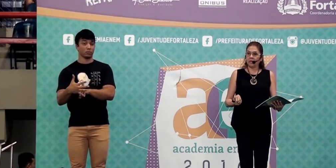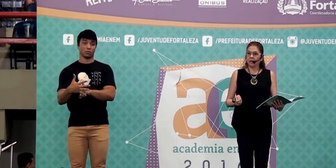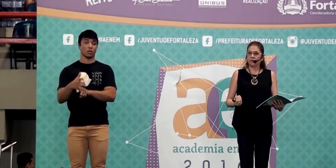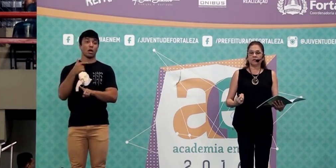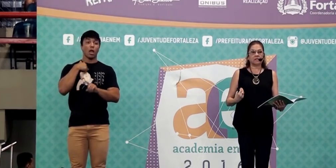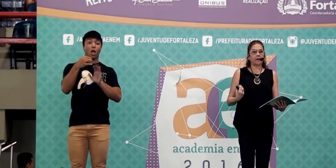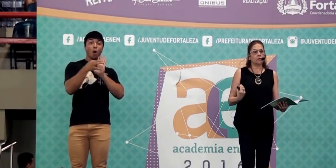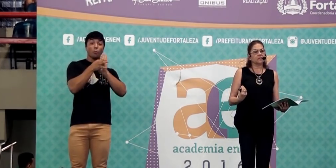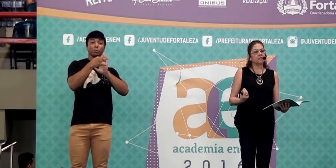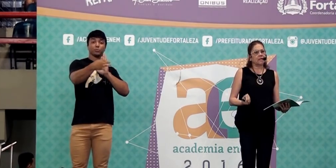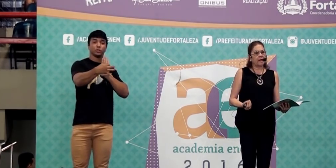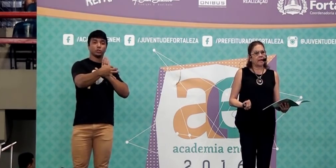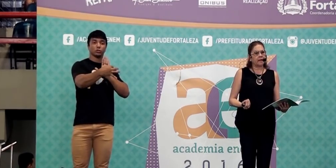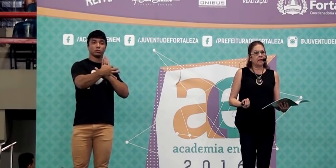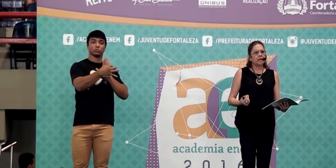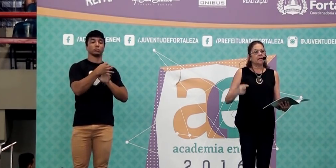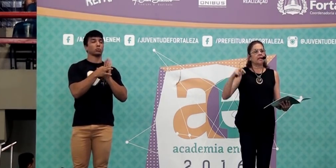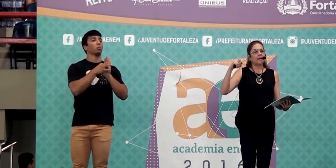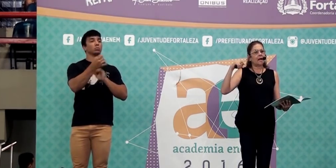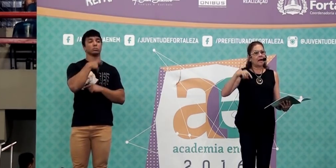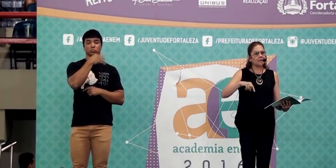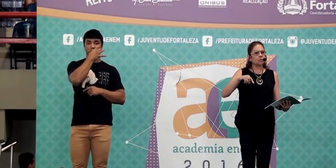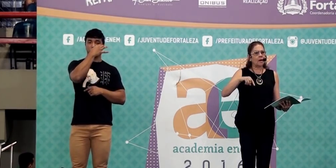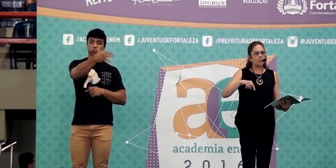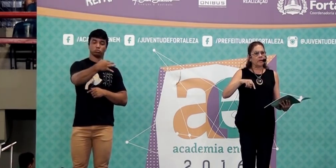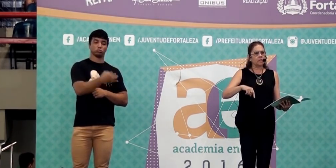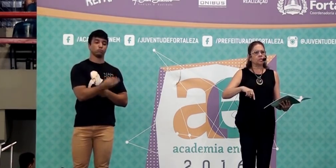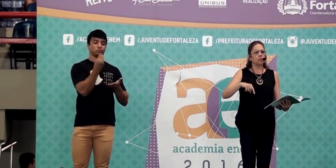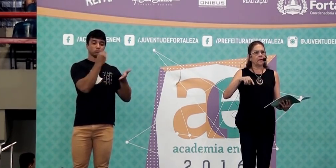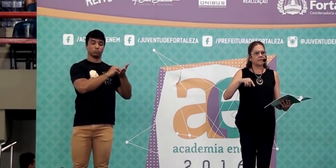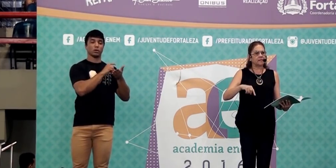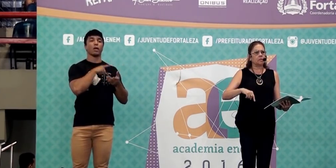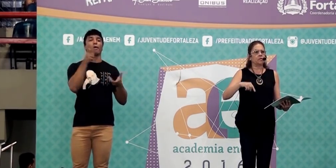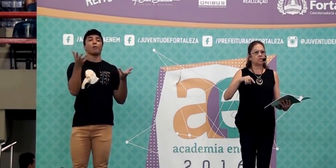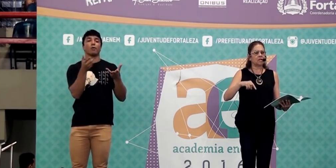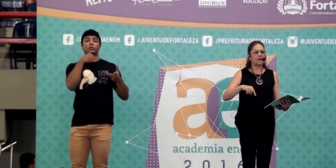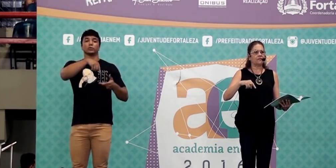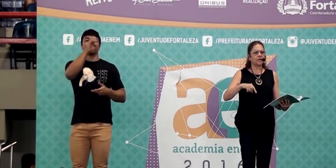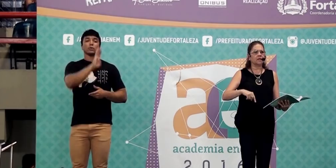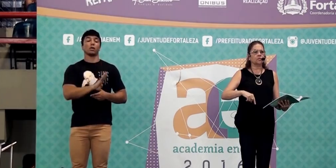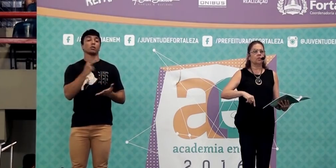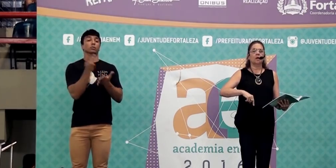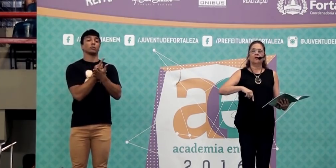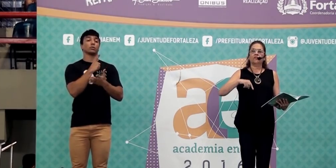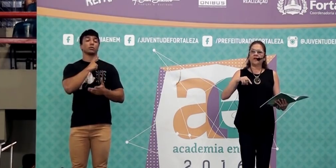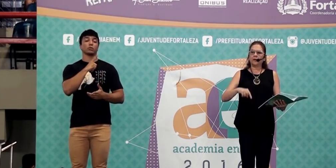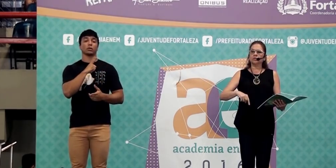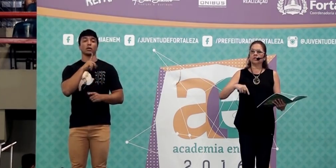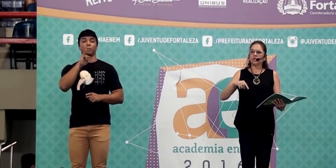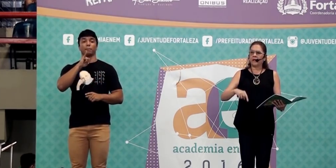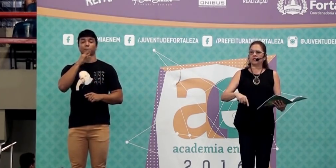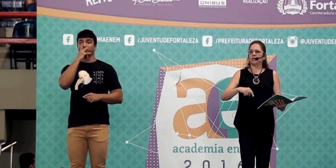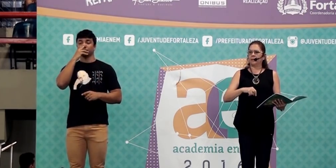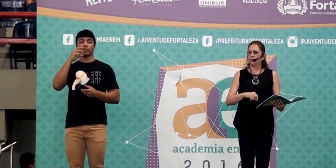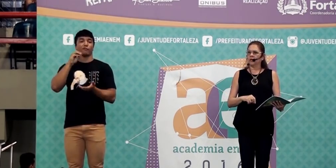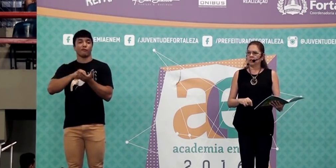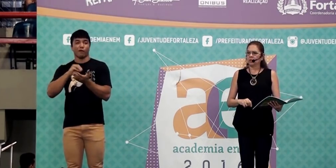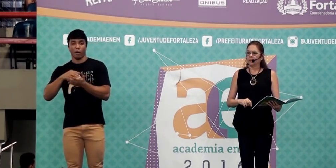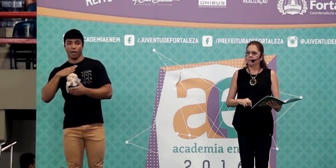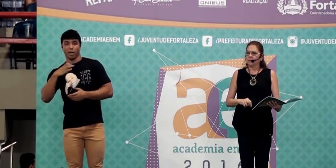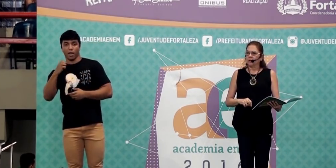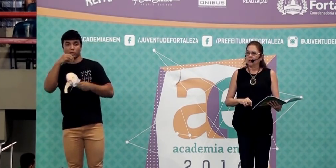sua opinião. Você considera que atualmente no Brasil está havendo falta de ética